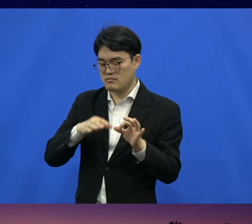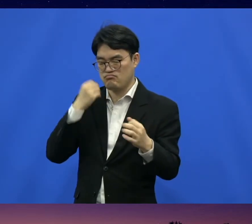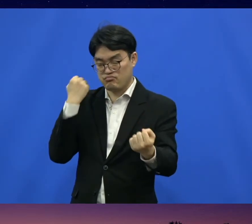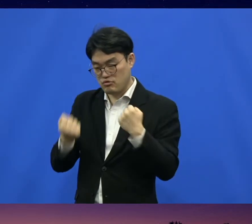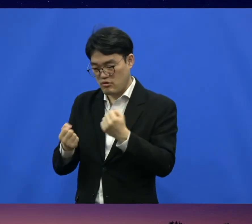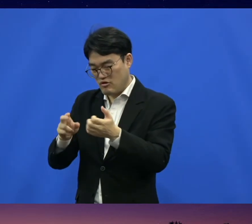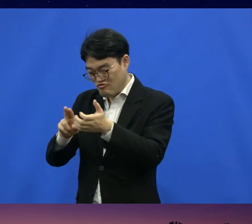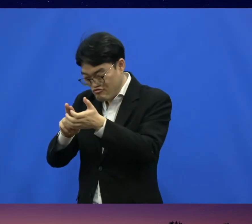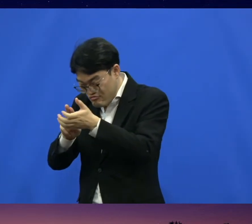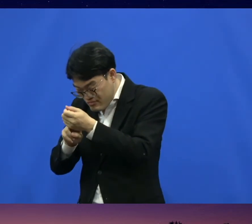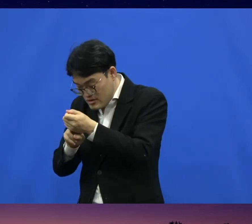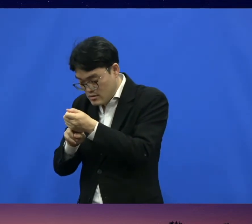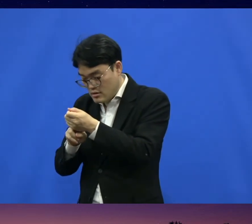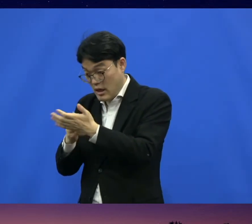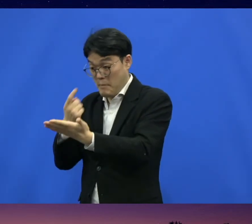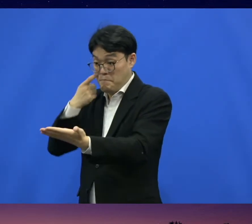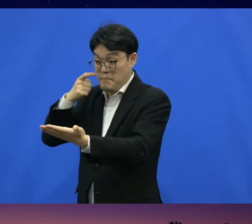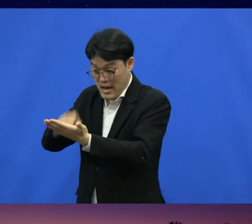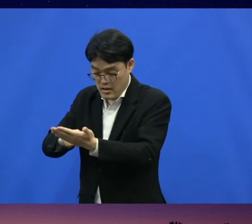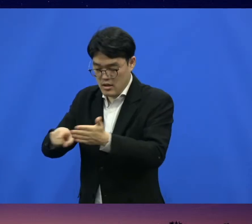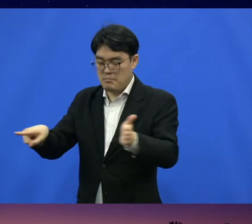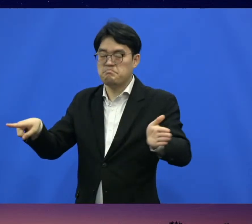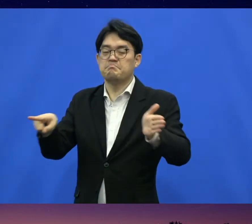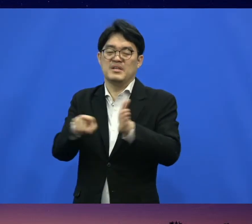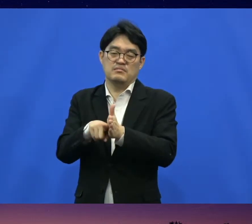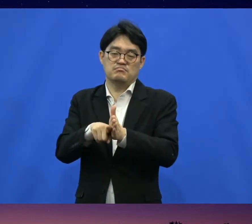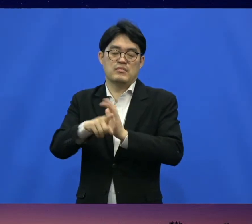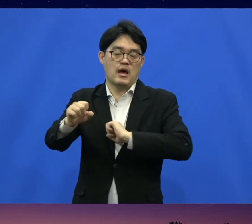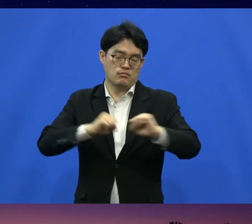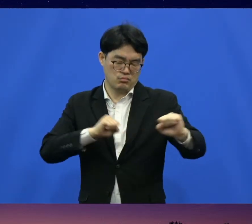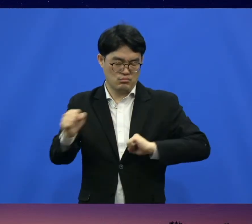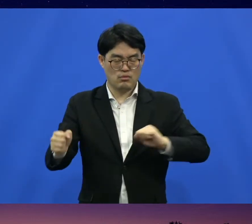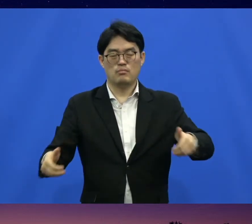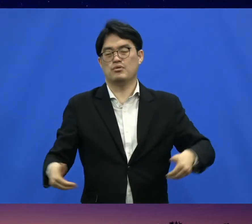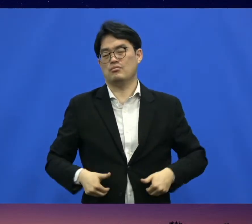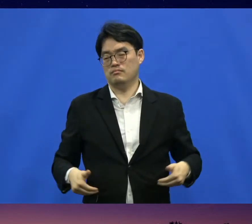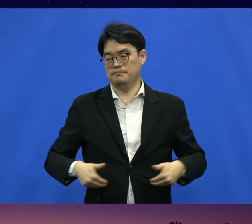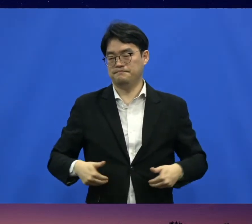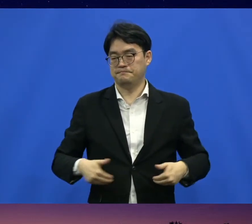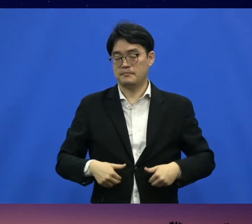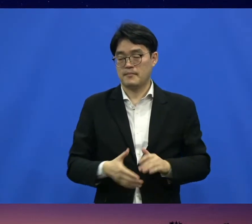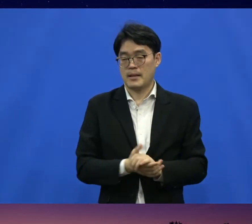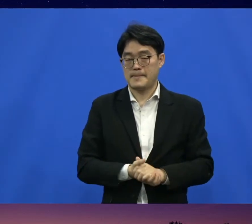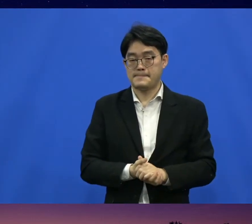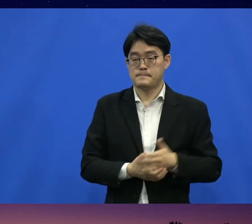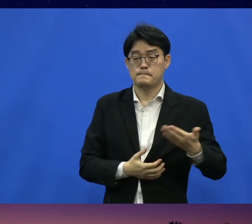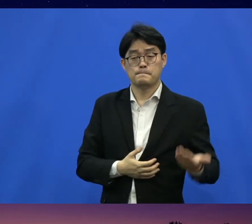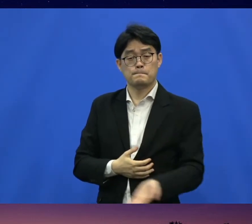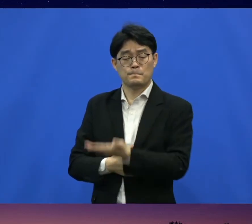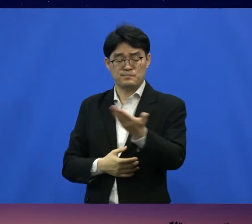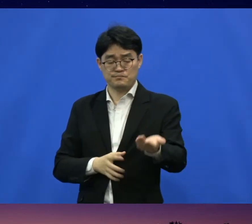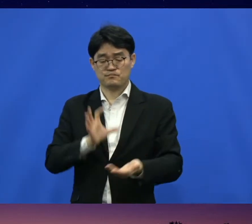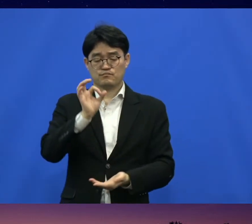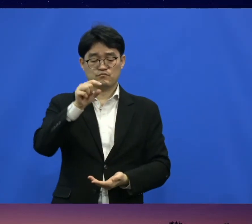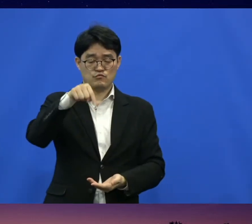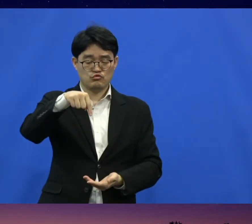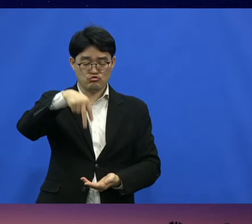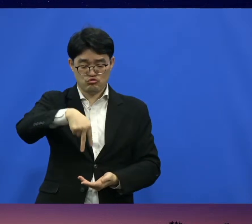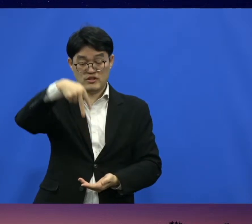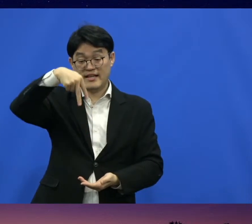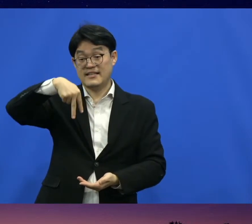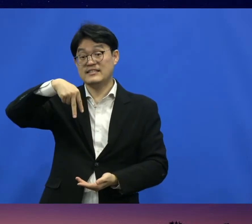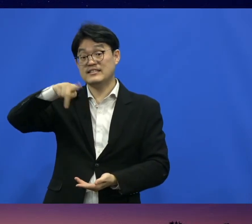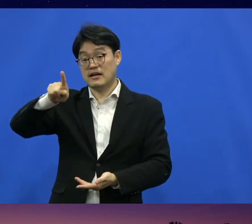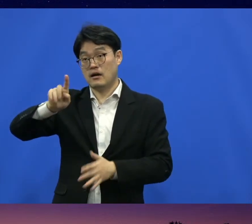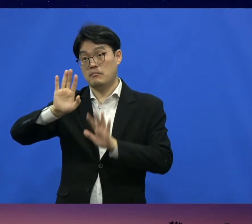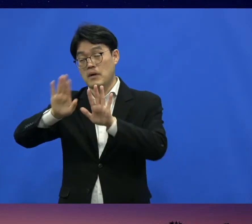선택이죠. 위험한 일이잖아요. 우사가 죽었잖아요. 그것이 블레셋의 수없는 사람들이 죽어나가는 재앙의 원인이 되기도 했단